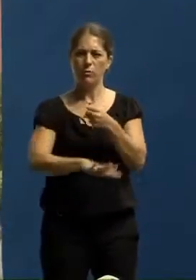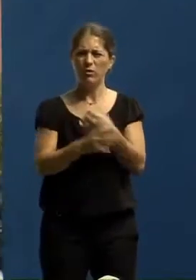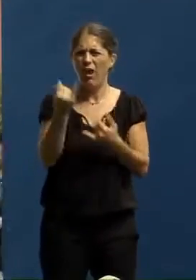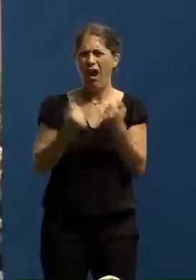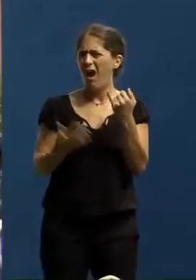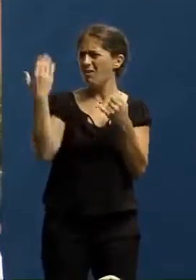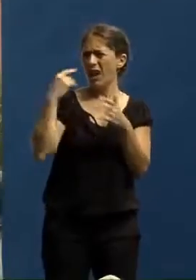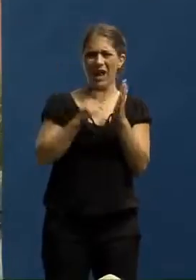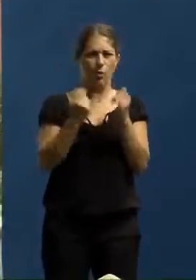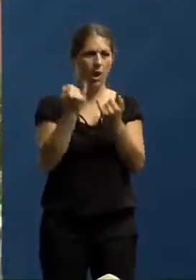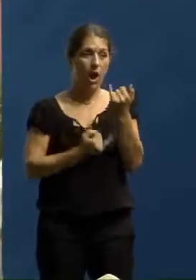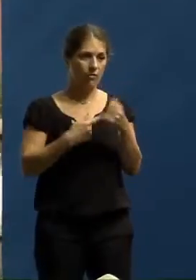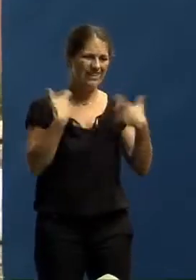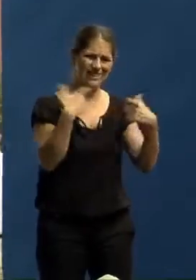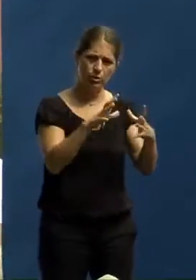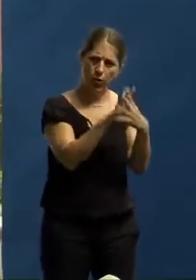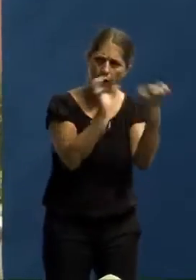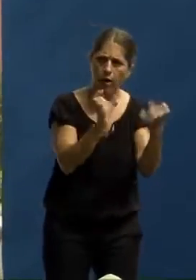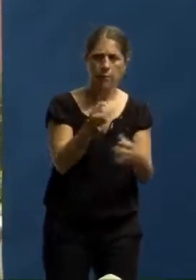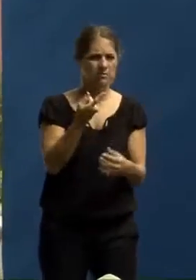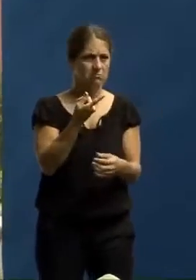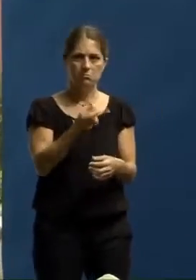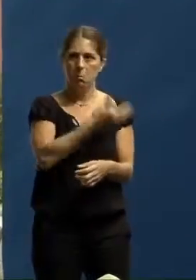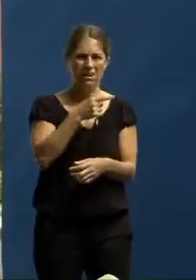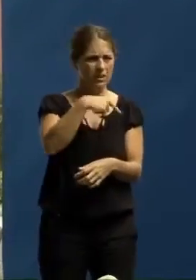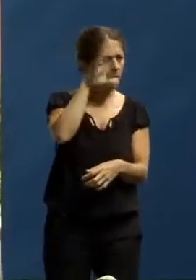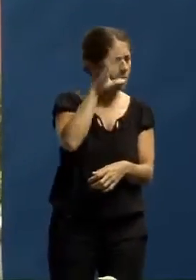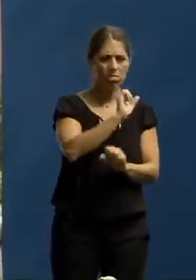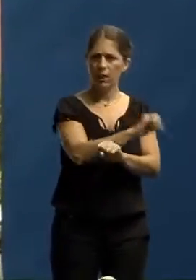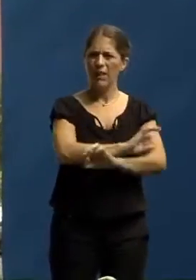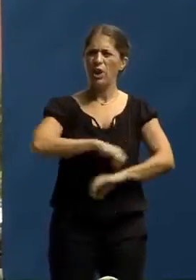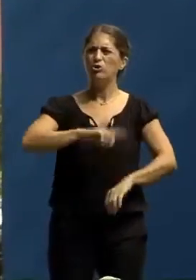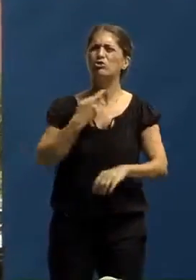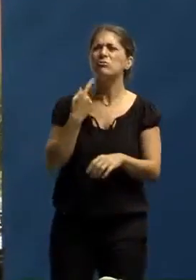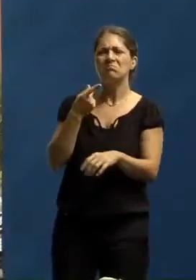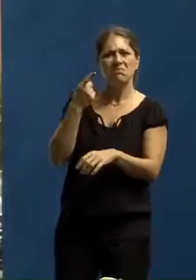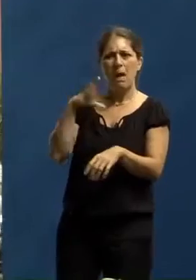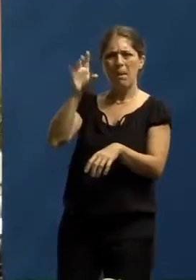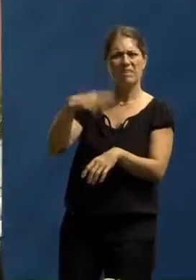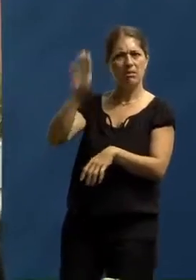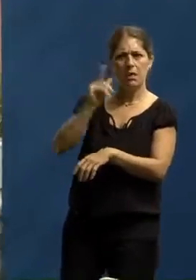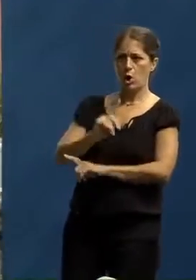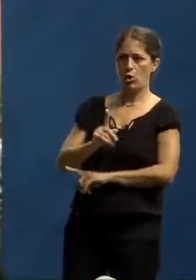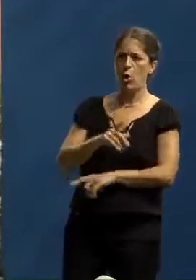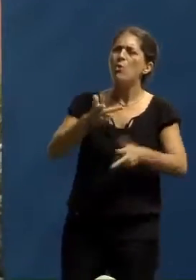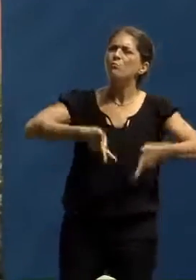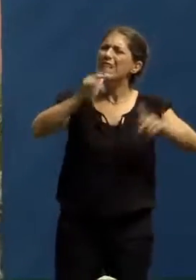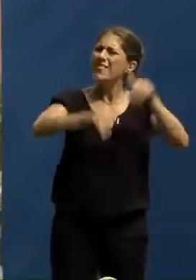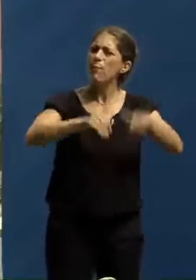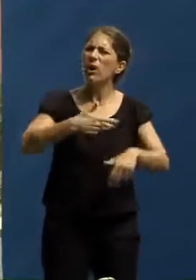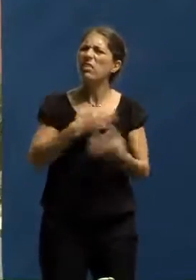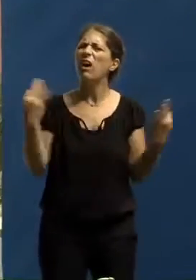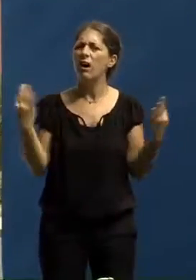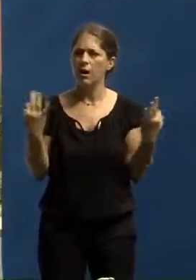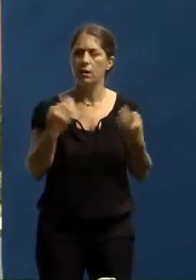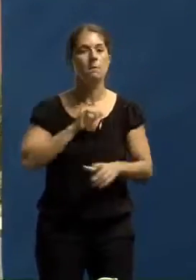nunha estrategia nin pactada co sector, nin consensuada co sector, nin escoitada polo sector. Nós non entendemos o país así. A democracia é participación. Como se